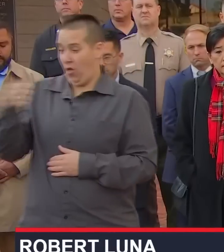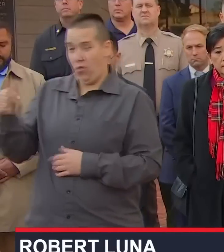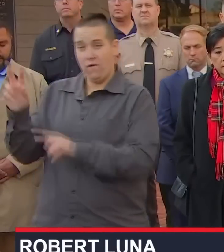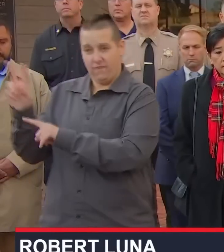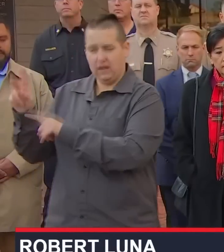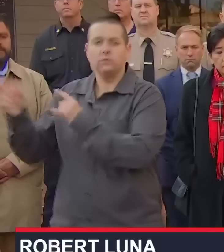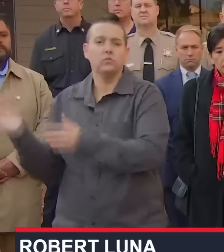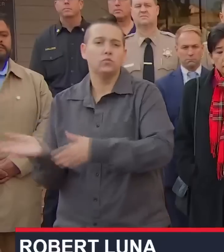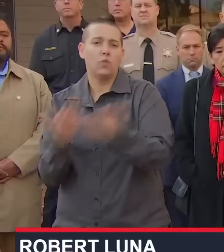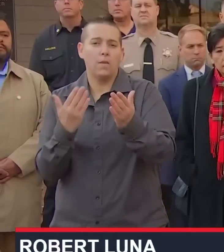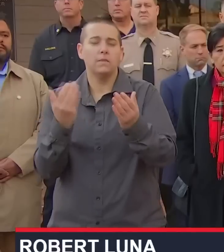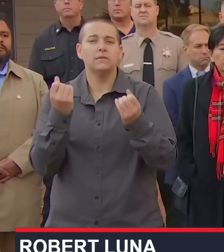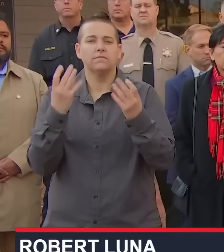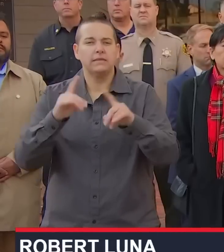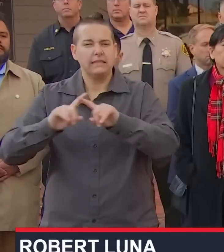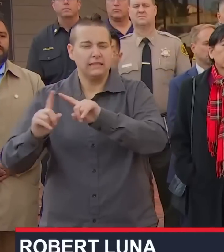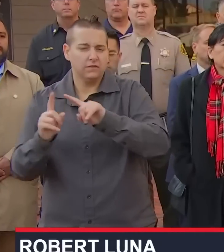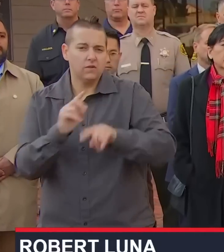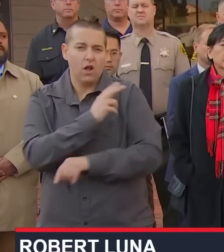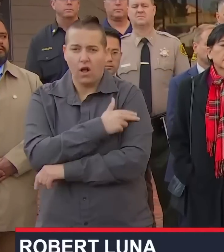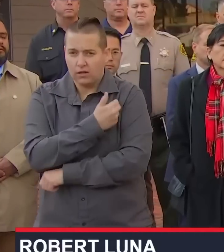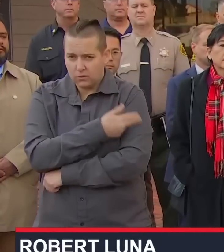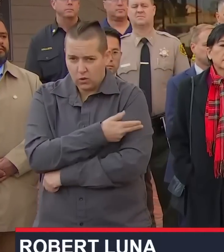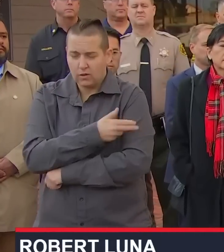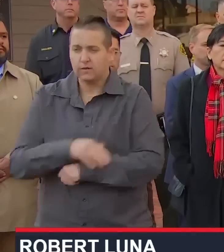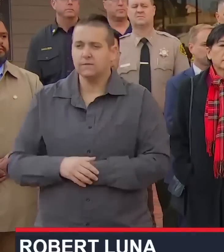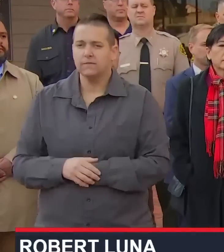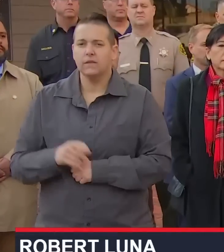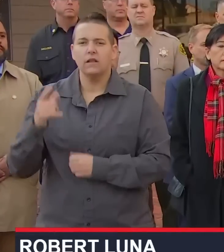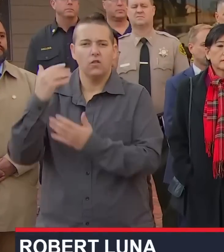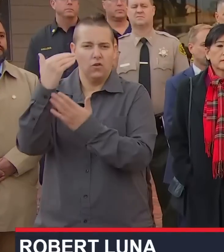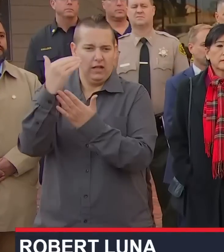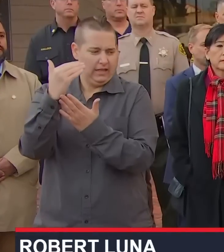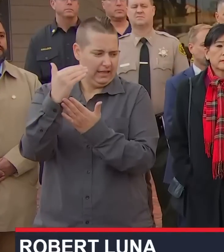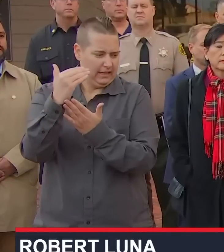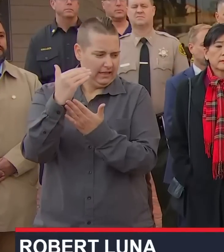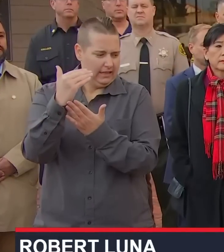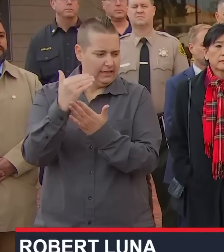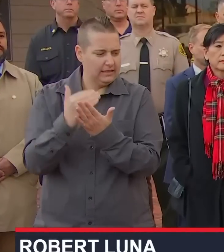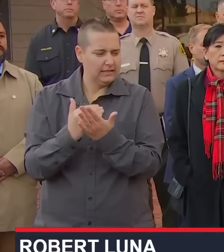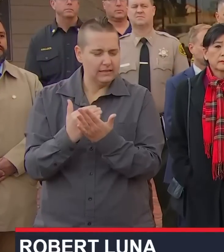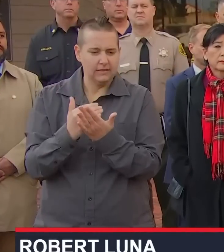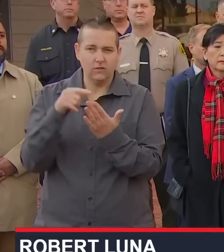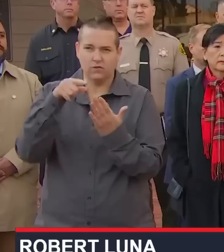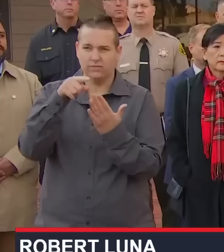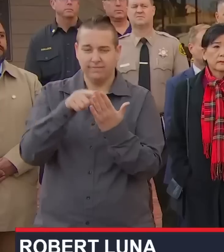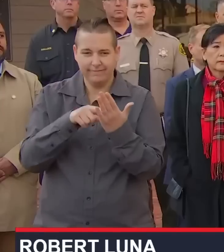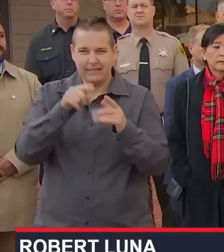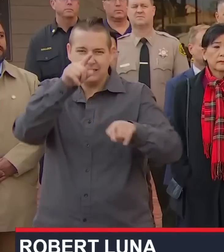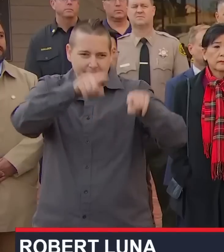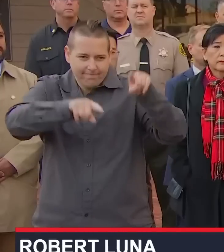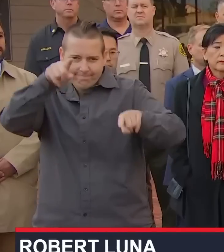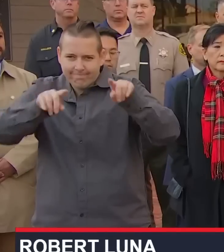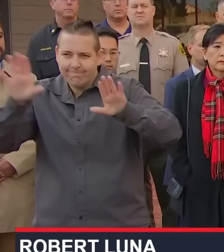el lugar que ya describimos otras 10 víctimas fueron llevadas a distintos hospitales locales